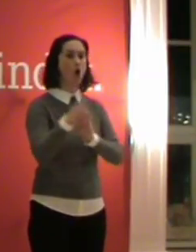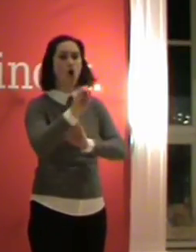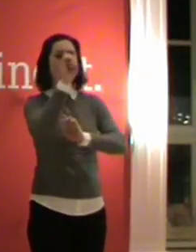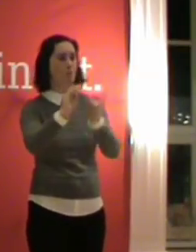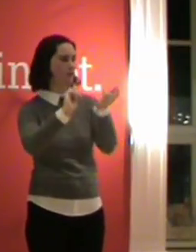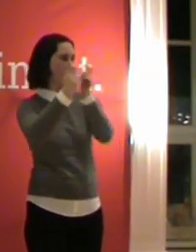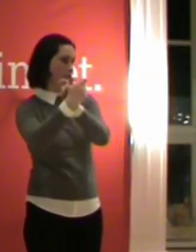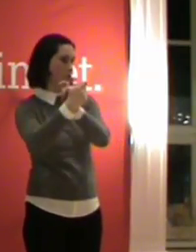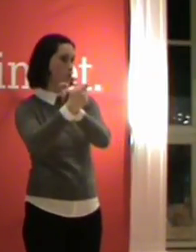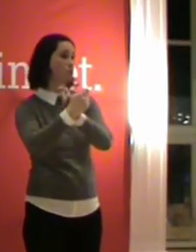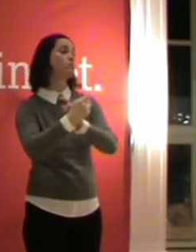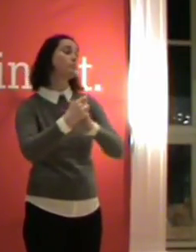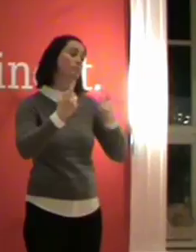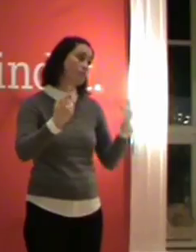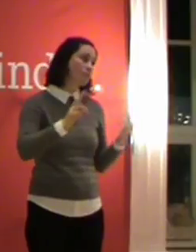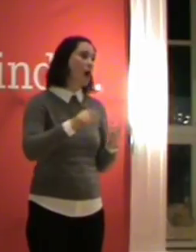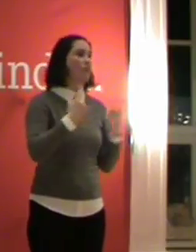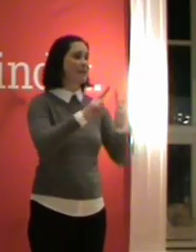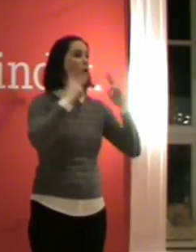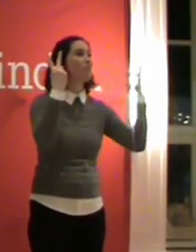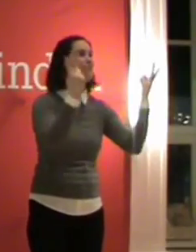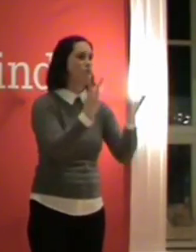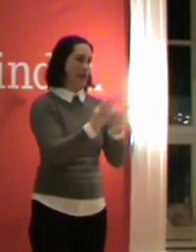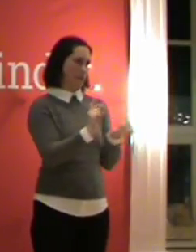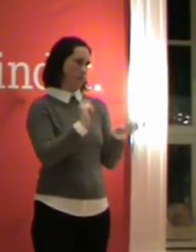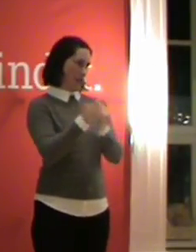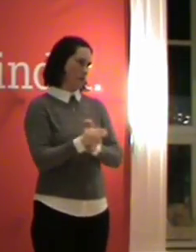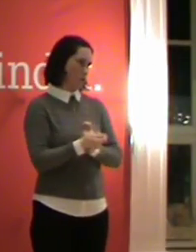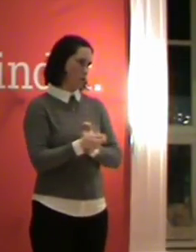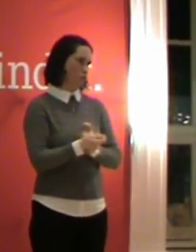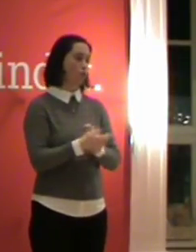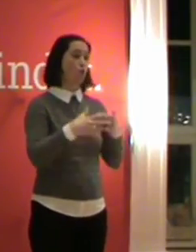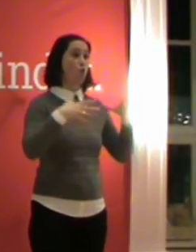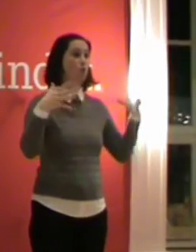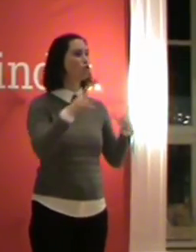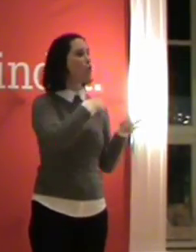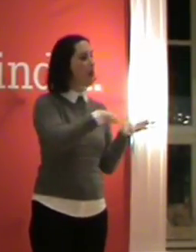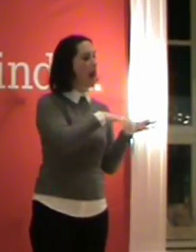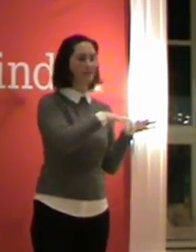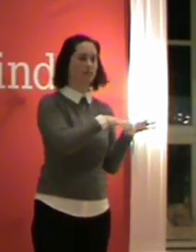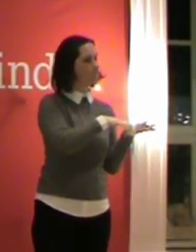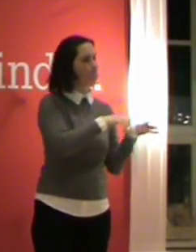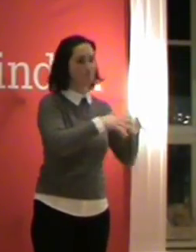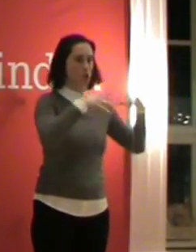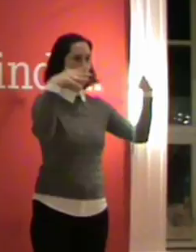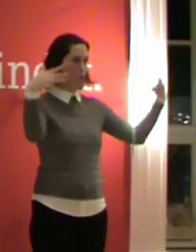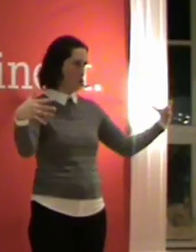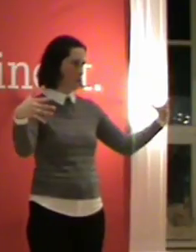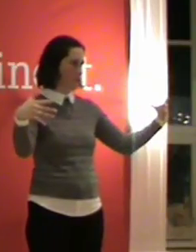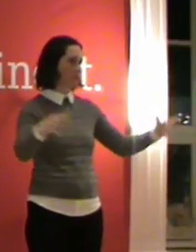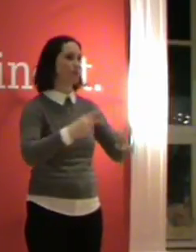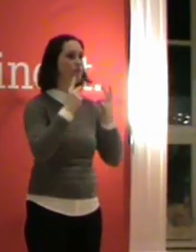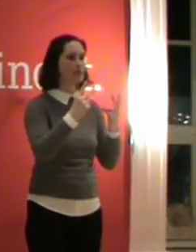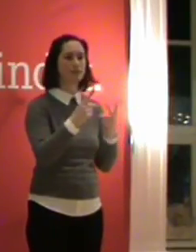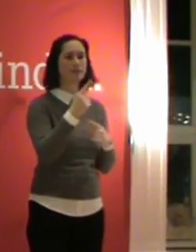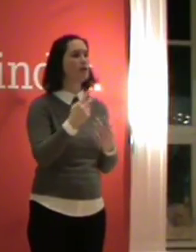Europa und auch zu einer Veränderung, was die Welt betrifft. Es geht um die Dimension. Und ich würde mir wünschen, dass wir das im Blick haben und